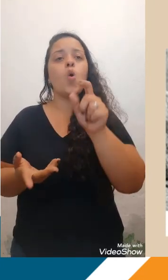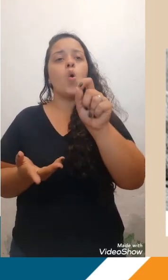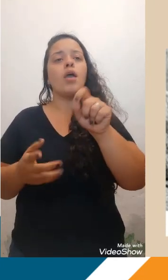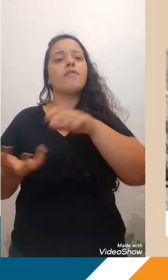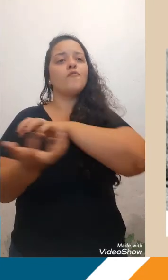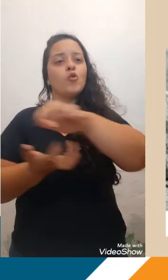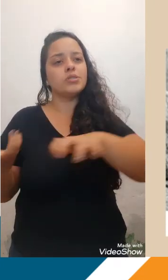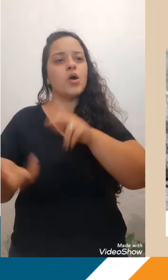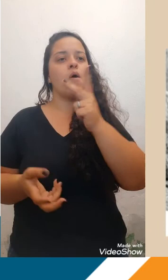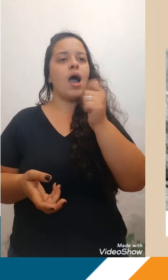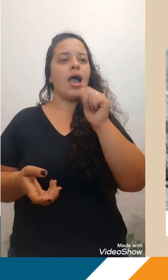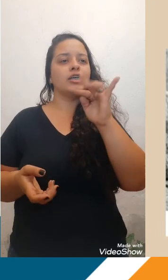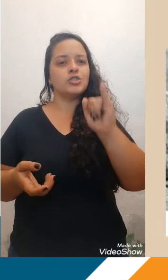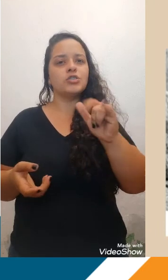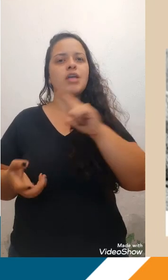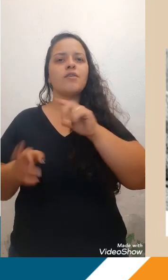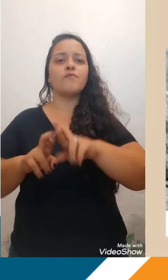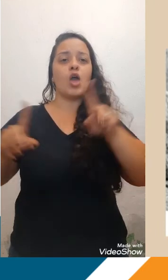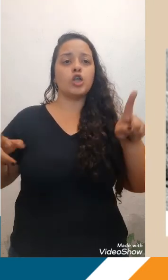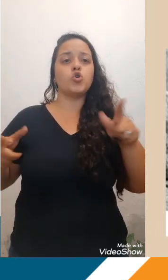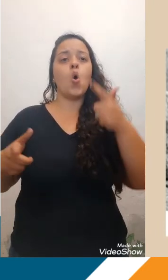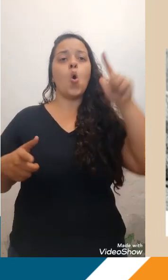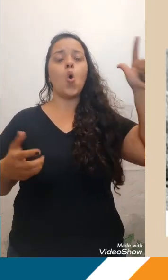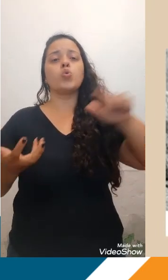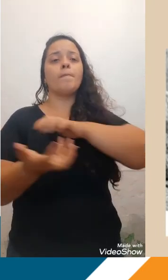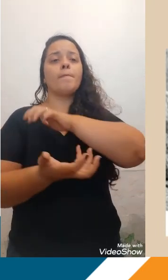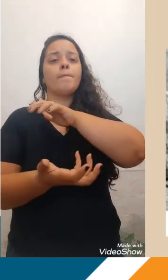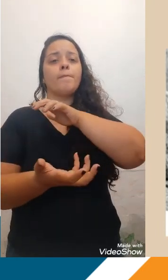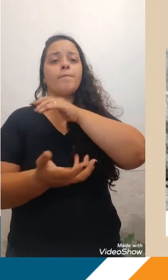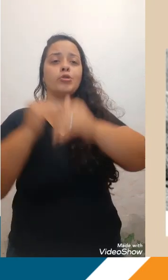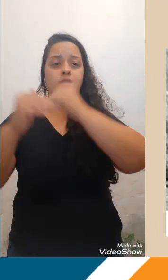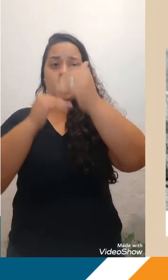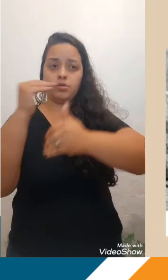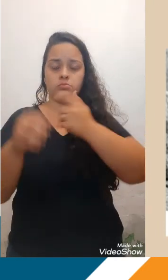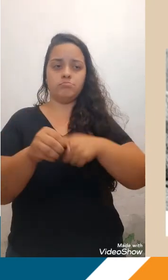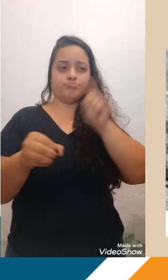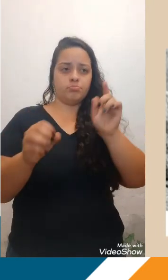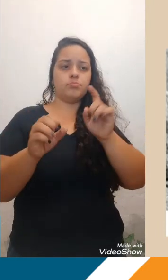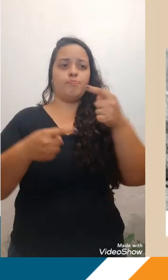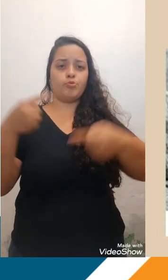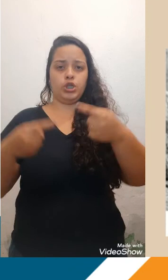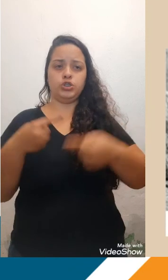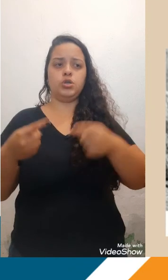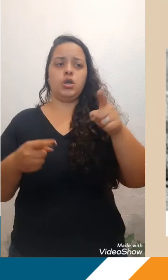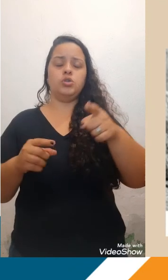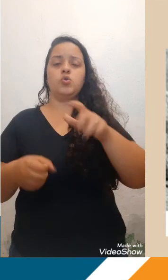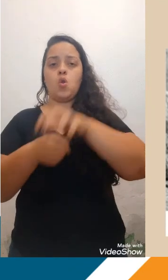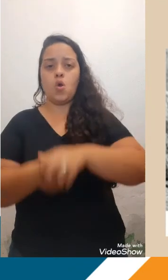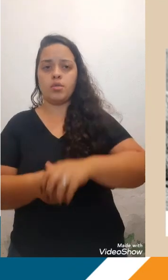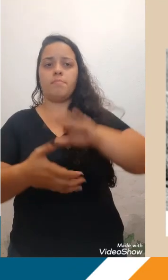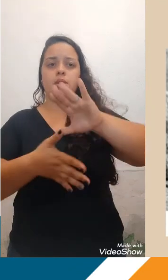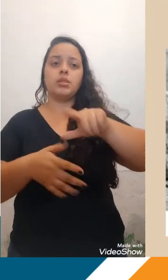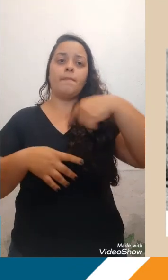da Revolução Haitiana que a diferenciou de outros processos da emancipação política de colônias americanas. Em